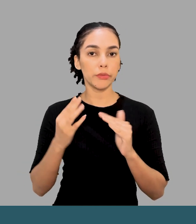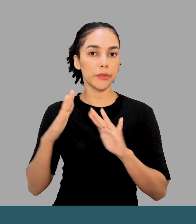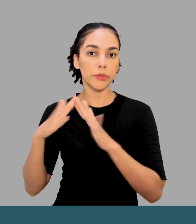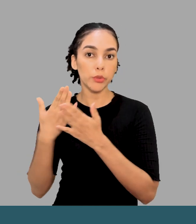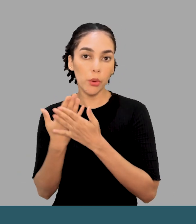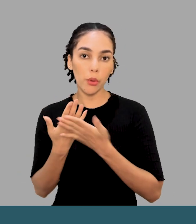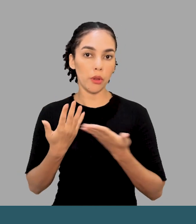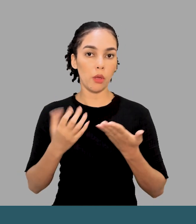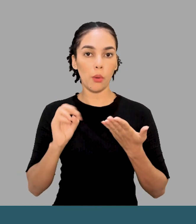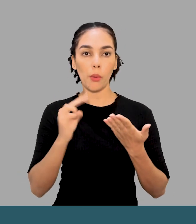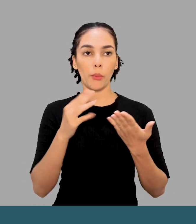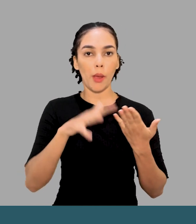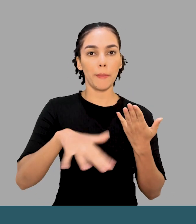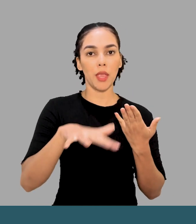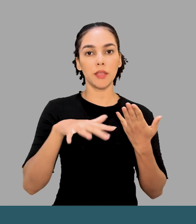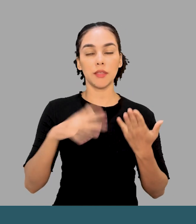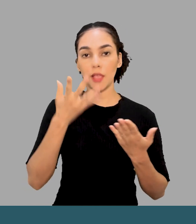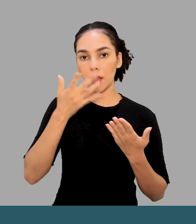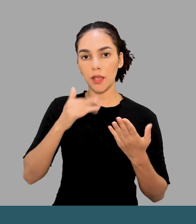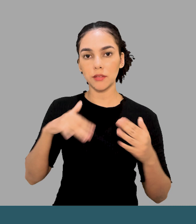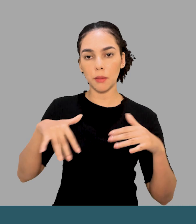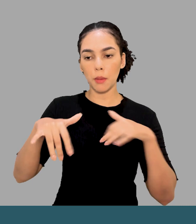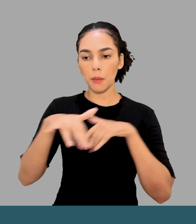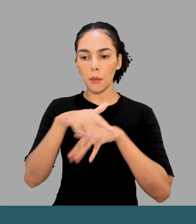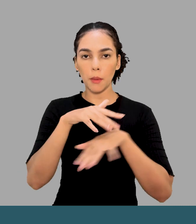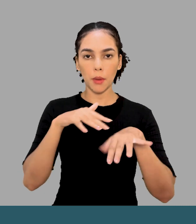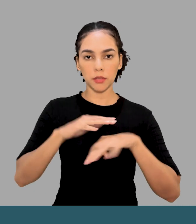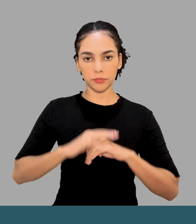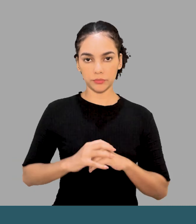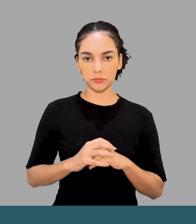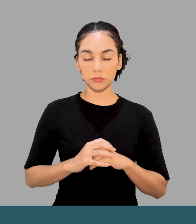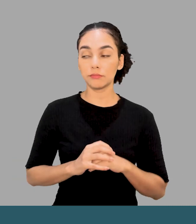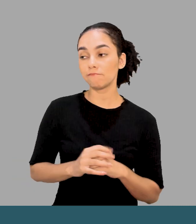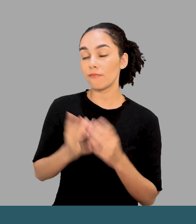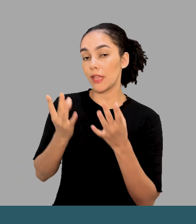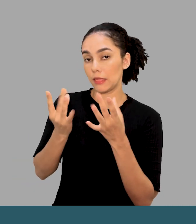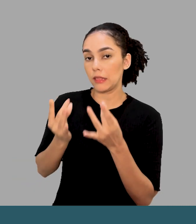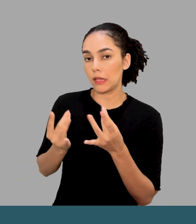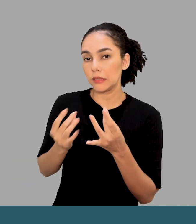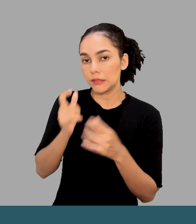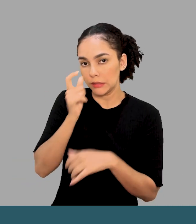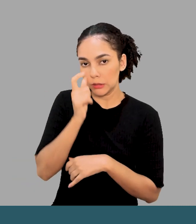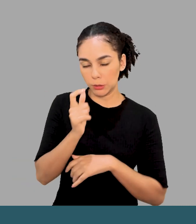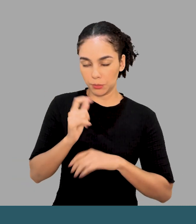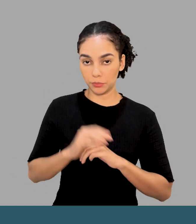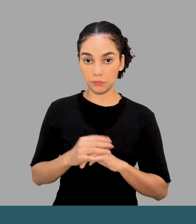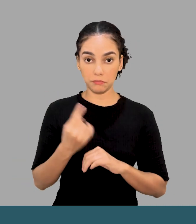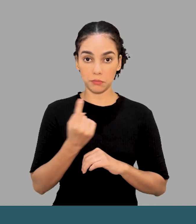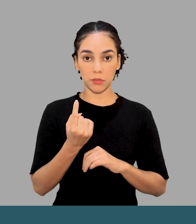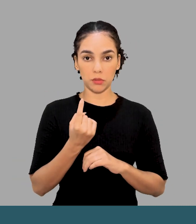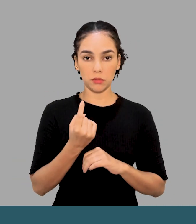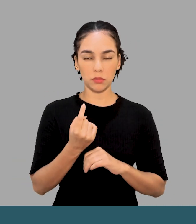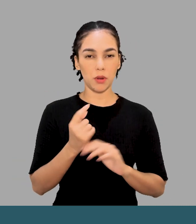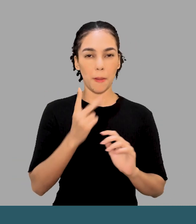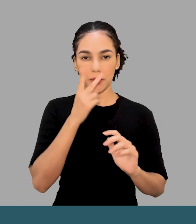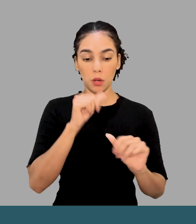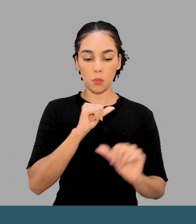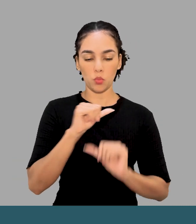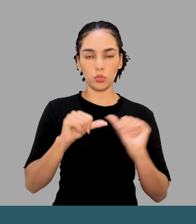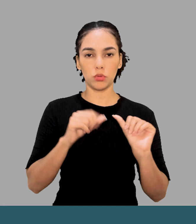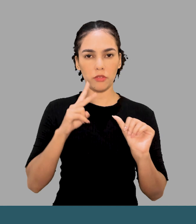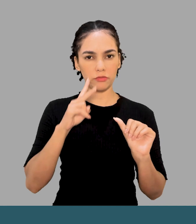ou nos demais ambientes que a criança frequenta. Esse é um detalhe muito interessante. Primeiro é a alteração da força,